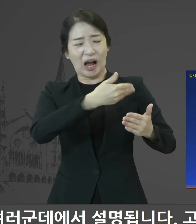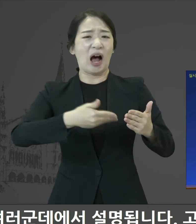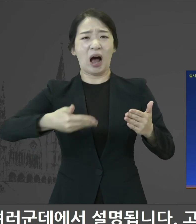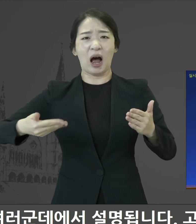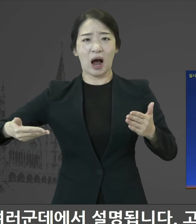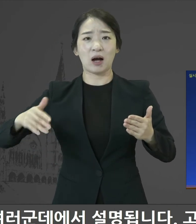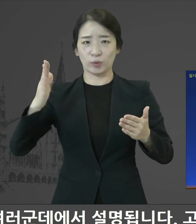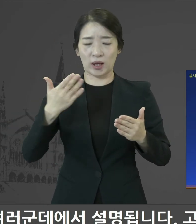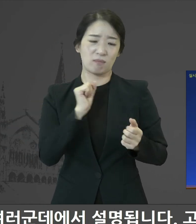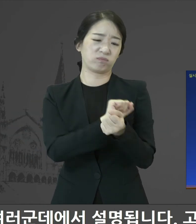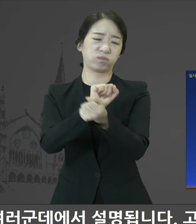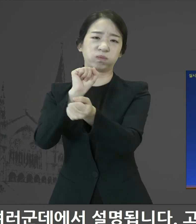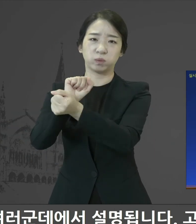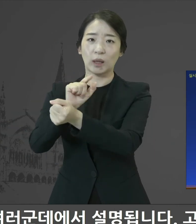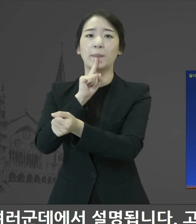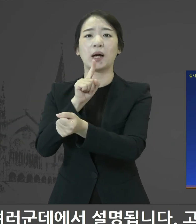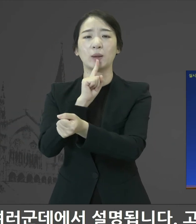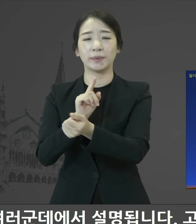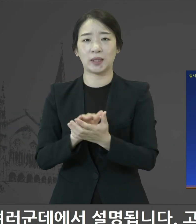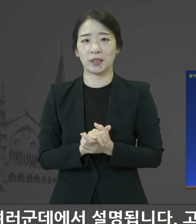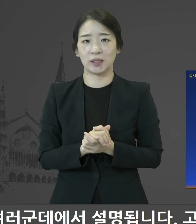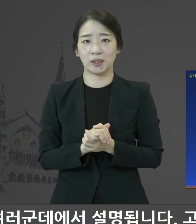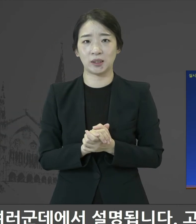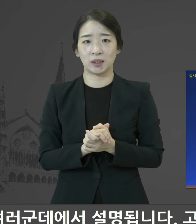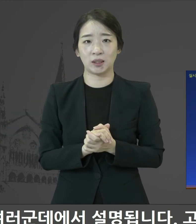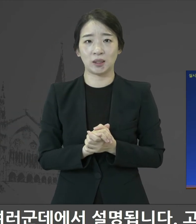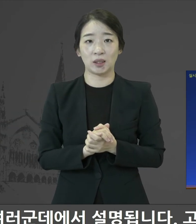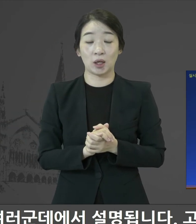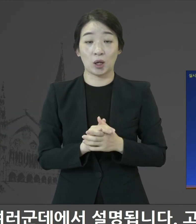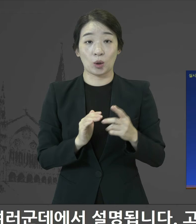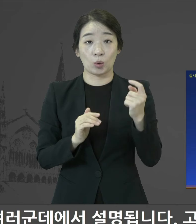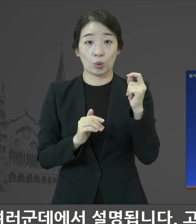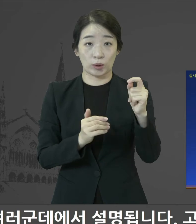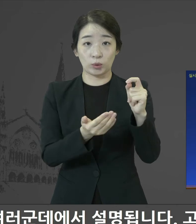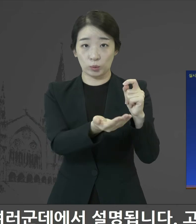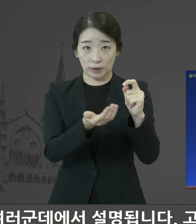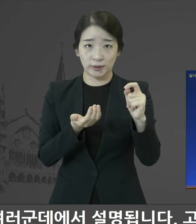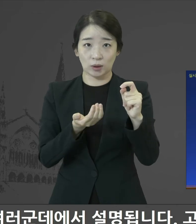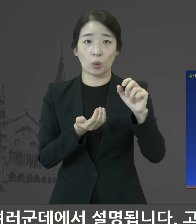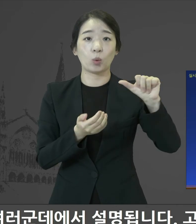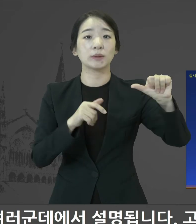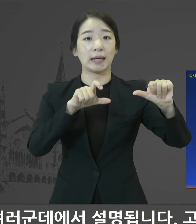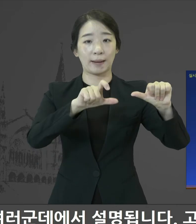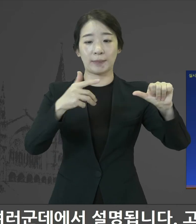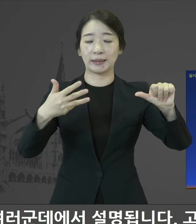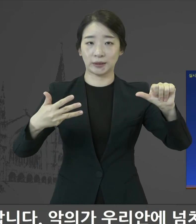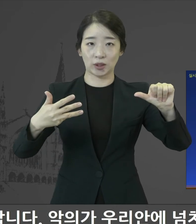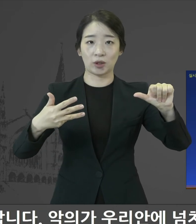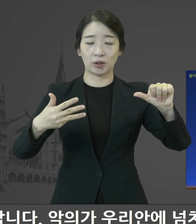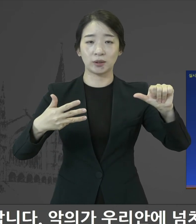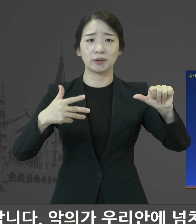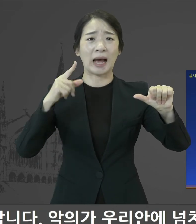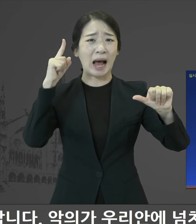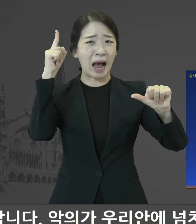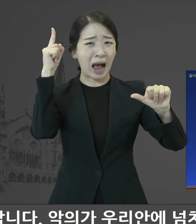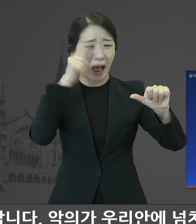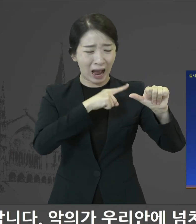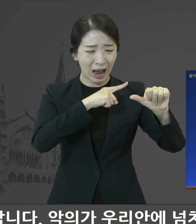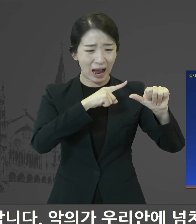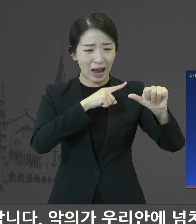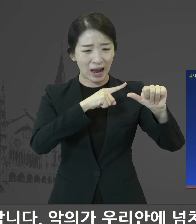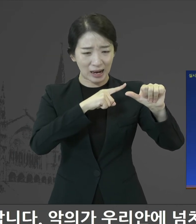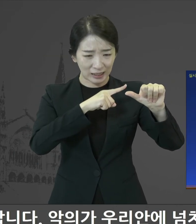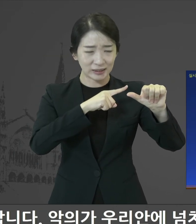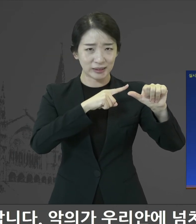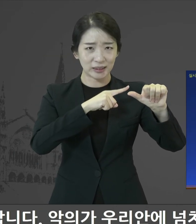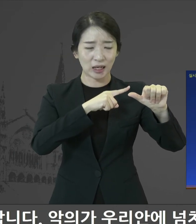거예요. 이거 전염성을 얘기하는 겁니다. 고린도전서 5장 8절에서는 악의 고약한 이